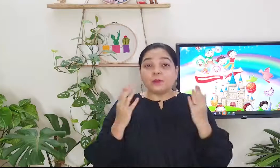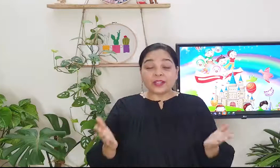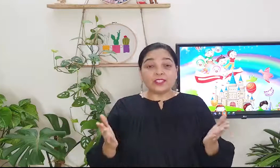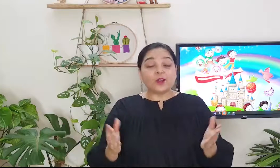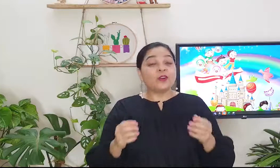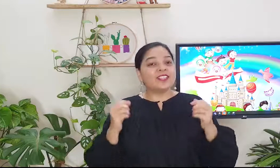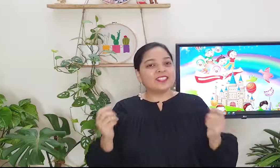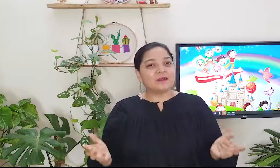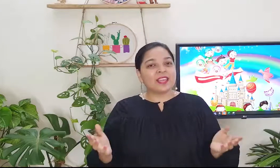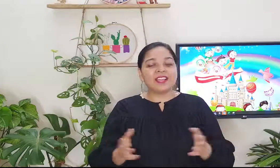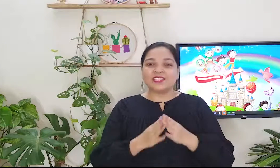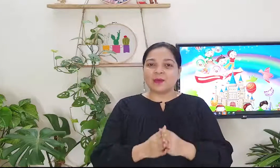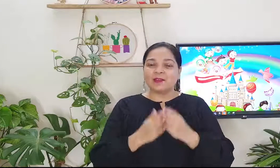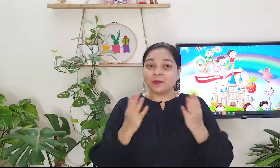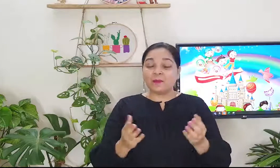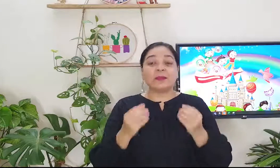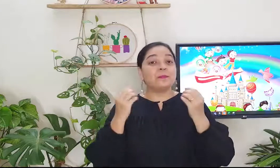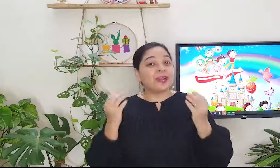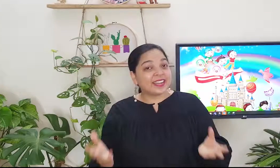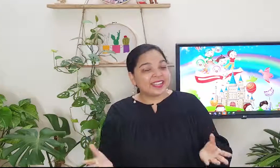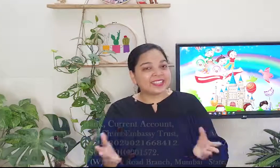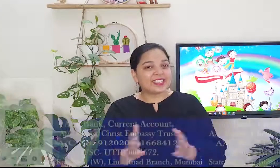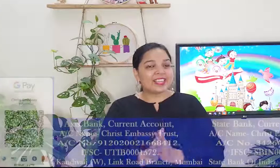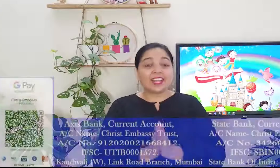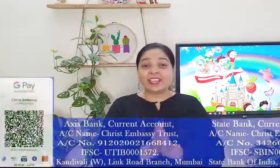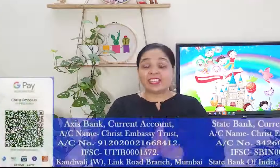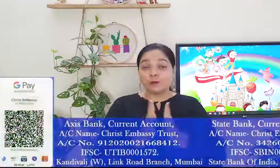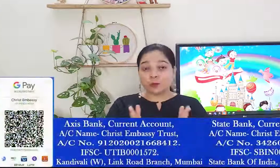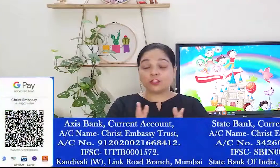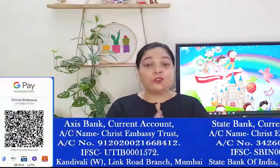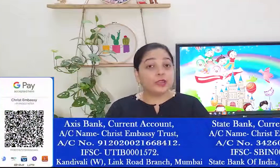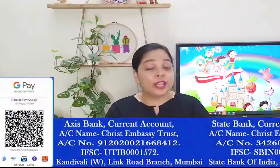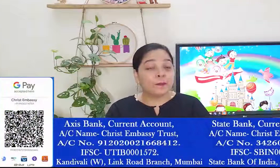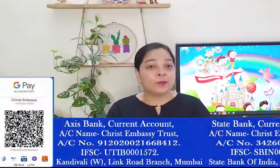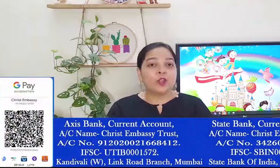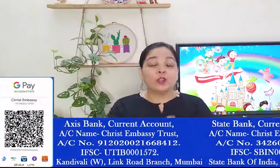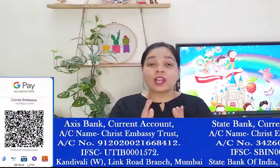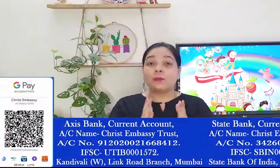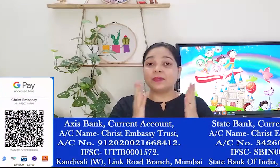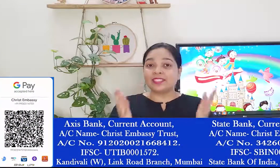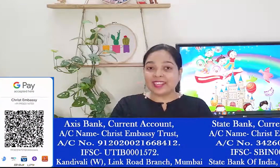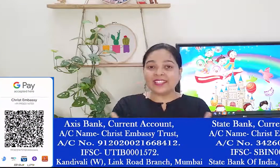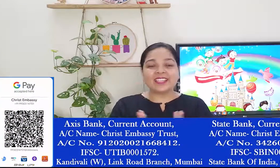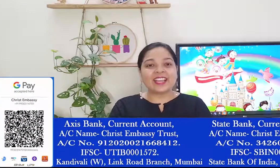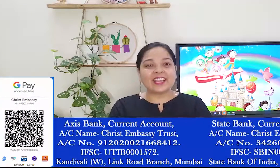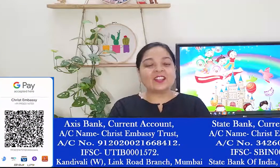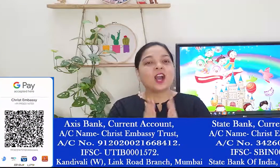এই সময় যেখানে আমরা দান দেব আমাদের, আর আর মনে রেখো যদি তোমরা সেন্টার থেকে দেখো তো